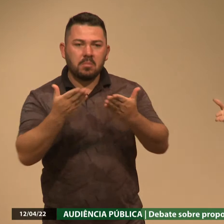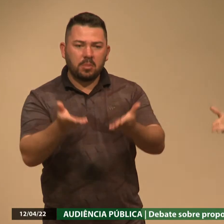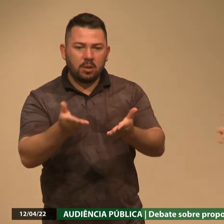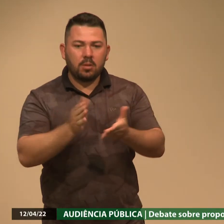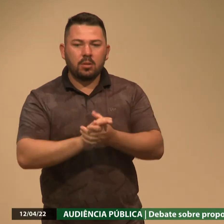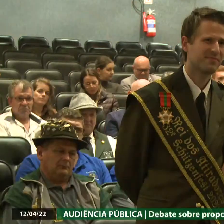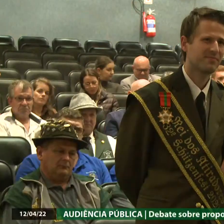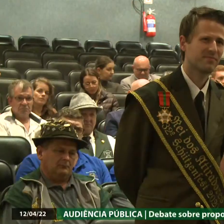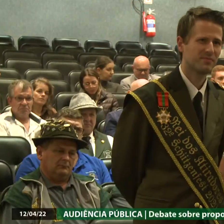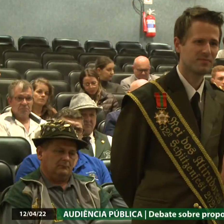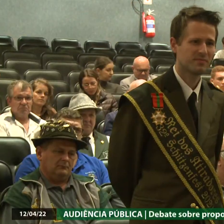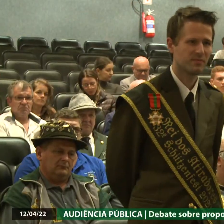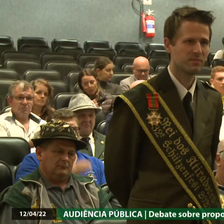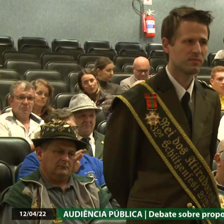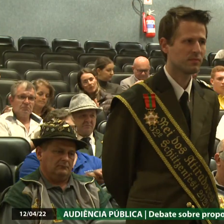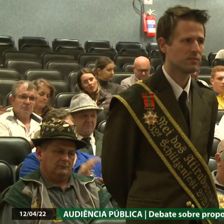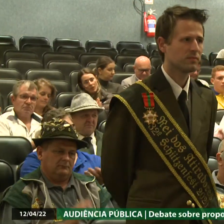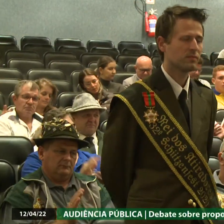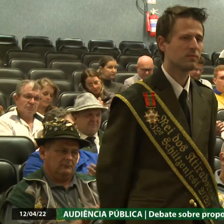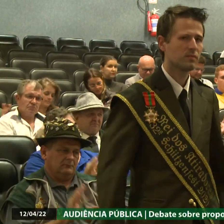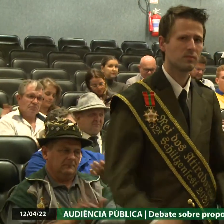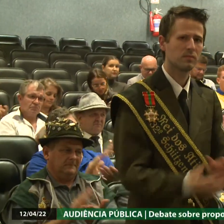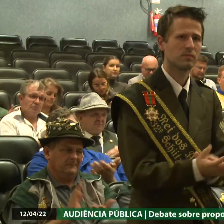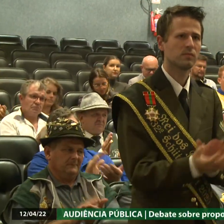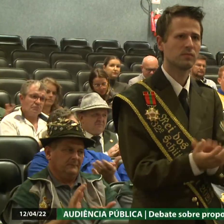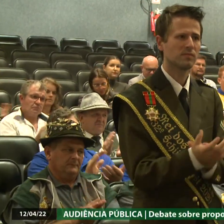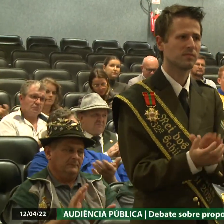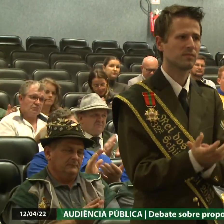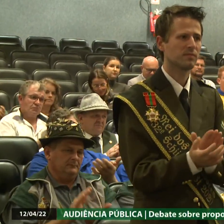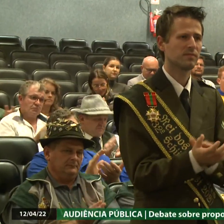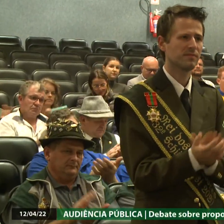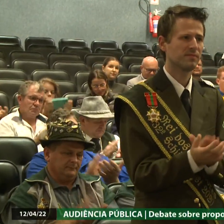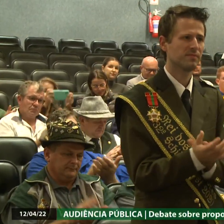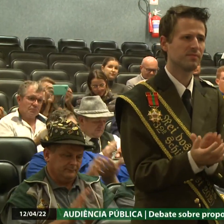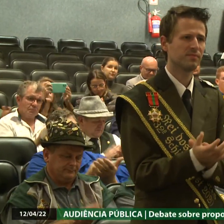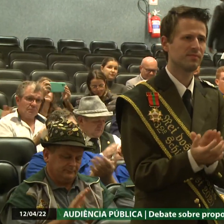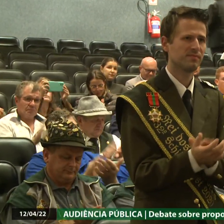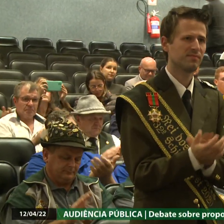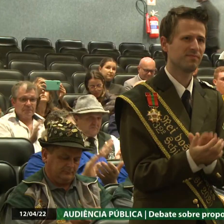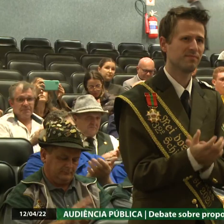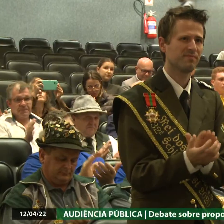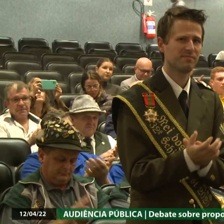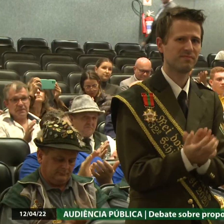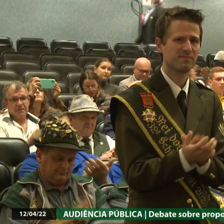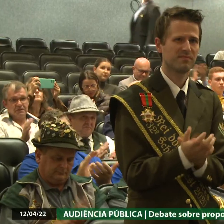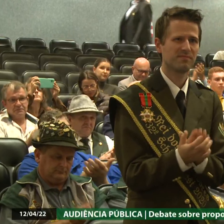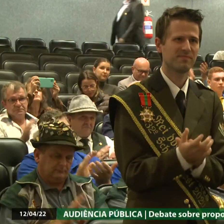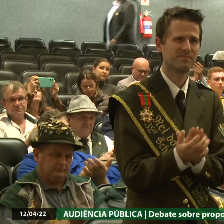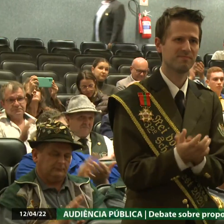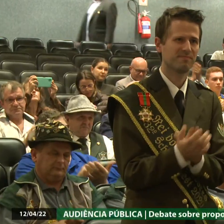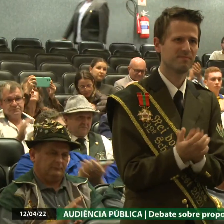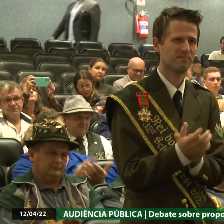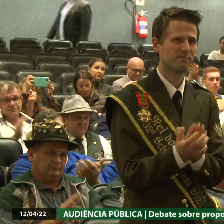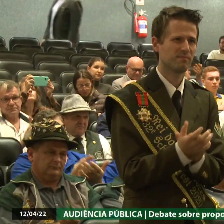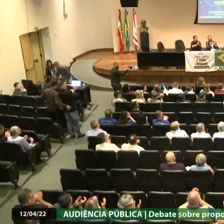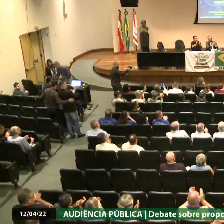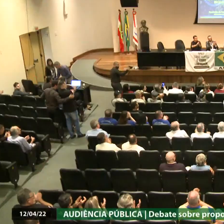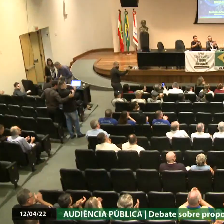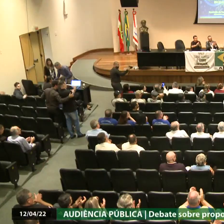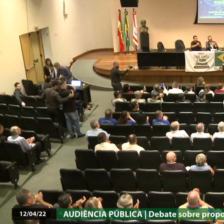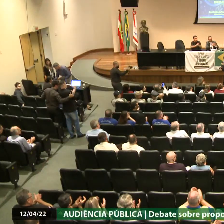estão aqui de trajes típicos continuem fazendo isso e passando de geração para geração